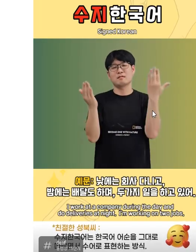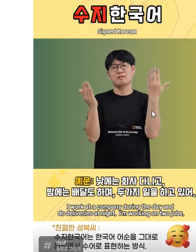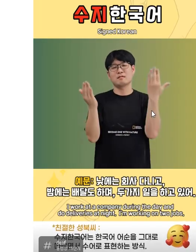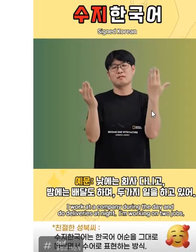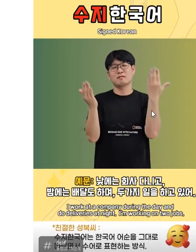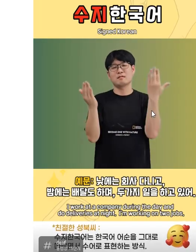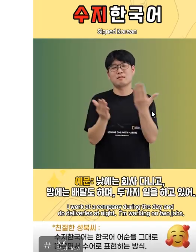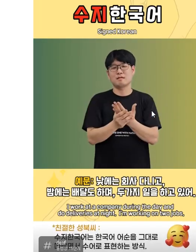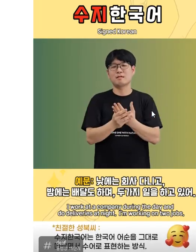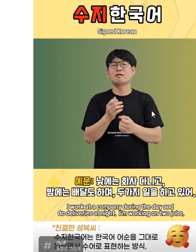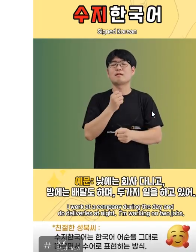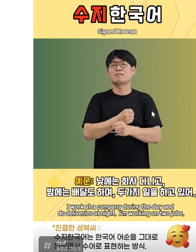일하고,